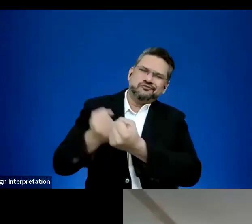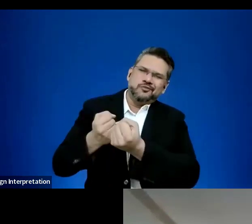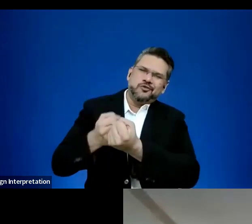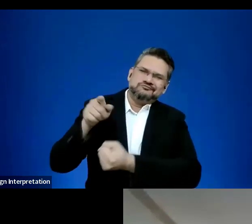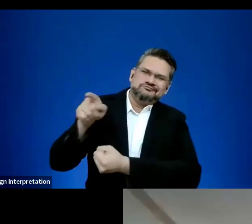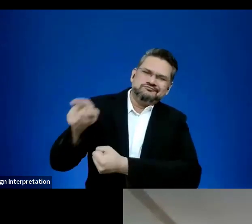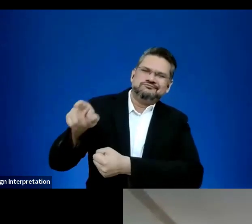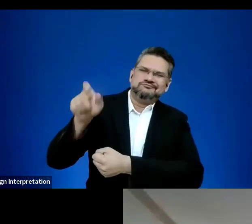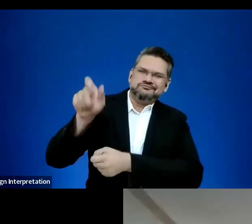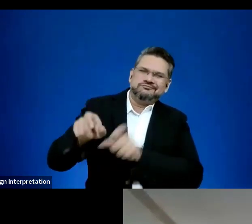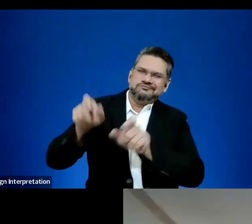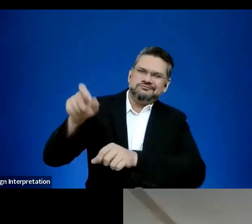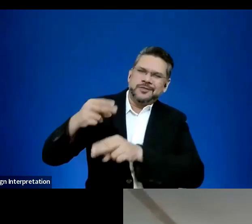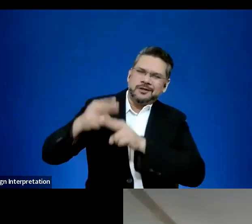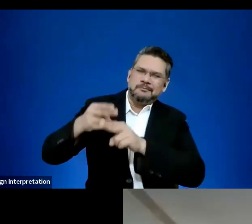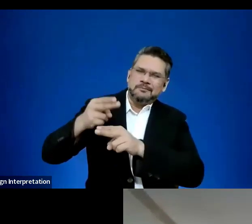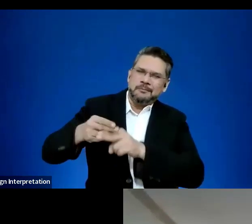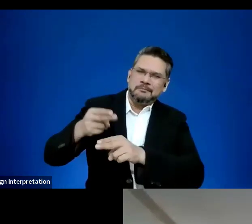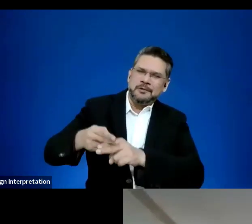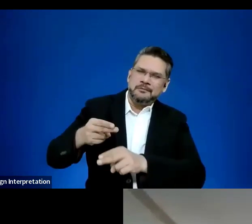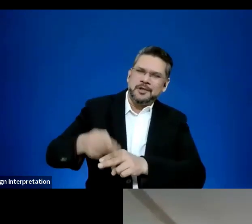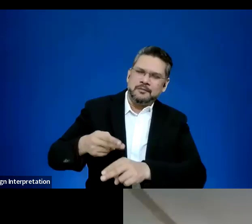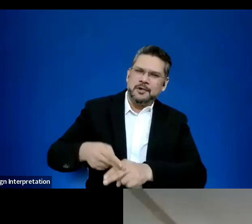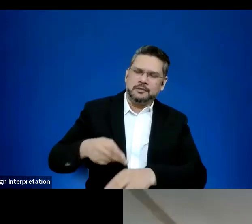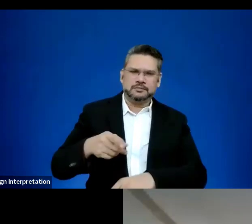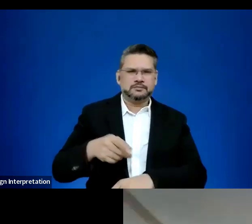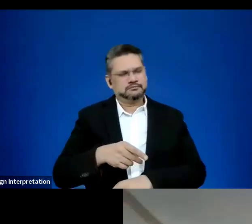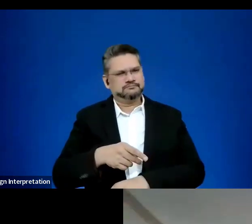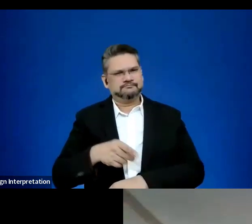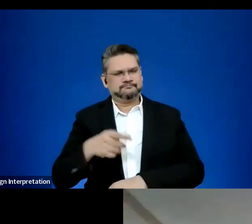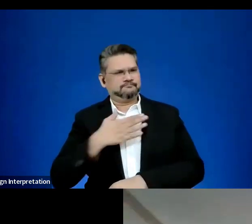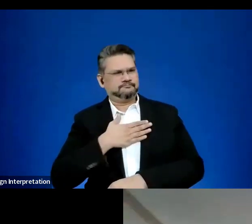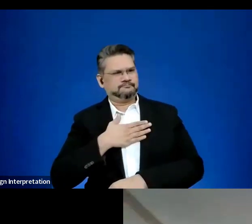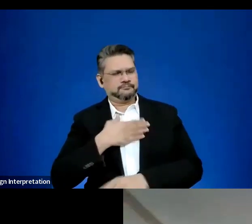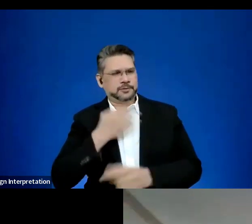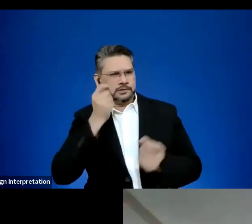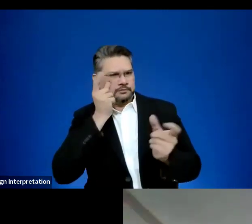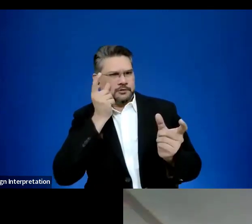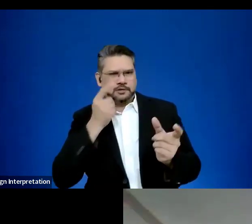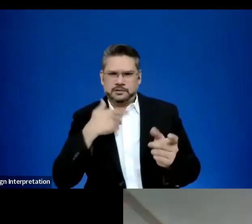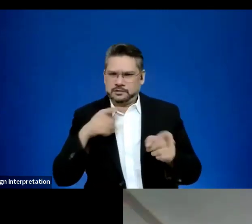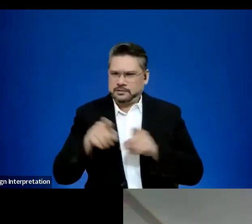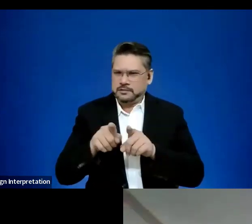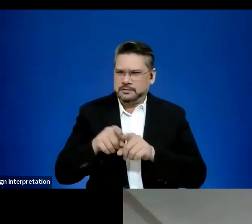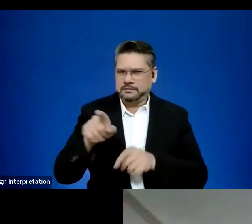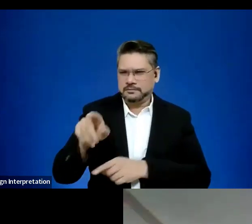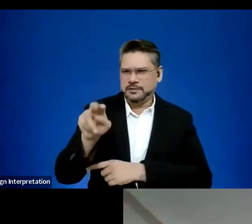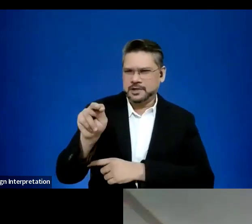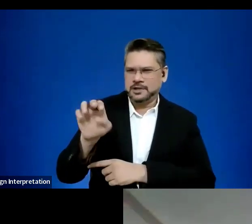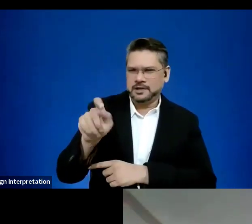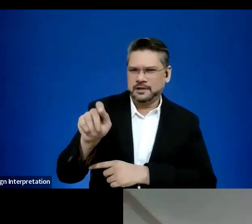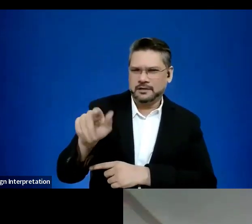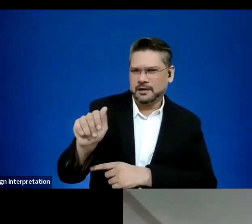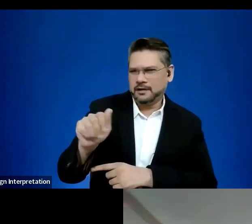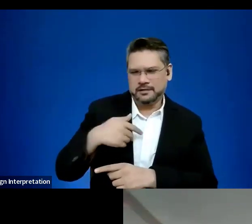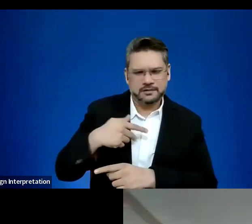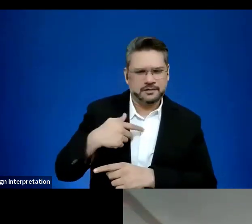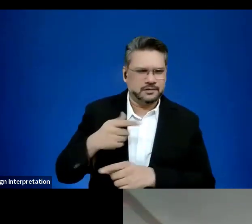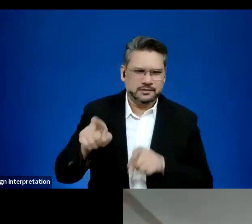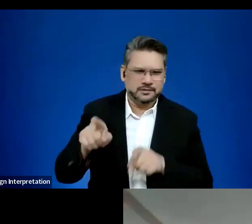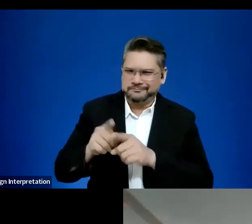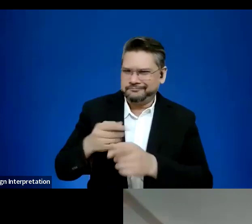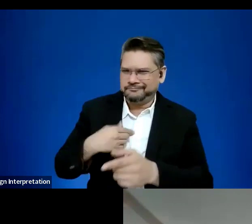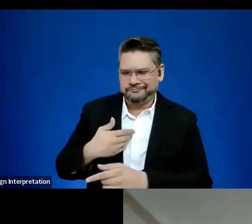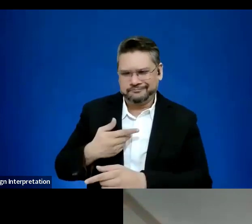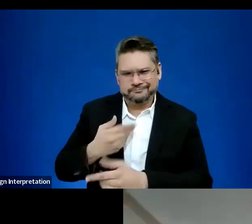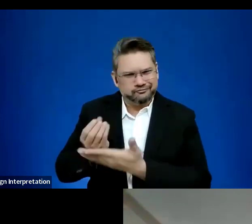所以他一直在谈论 Busty，而且谈到几个人。那我想， 我也